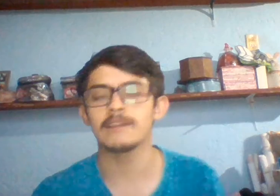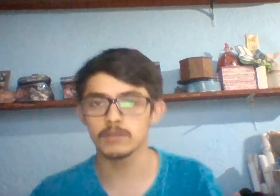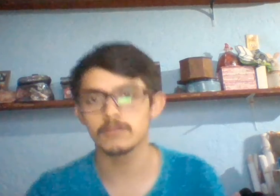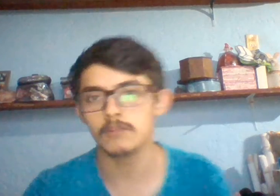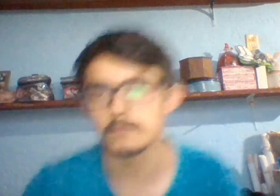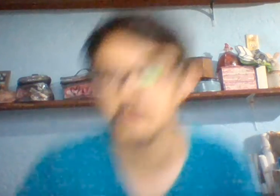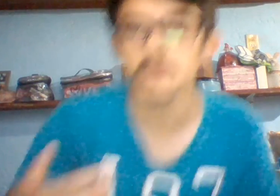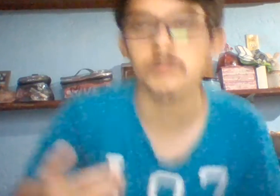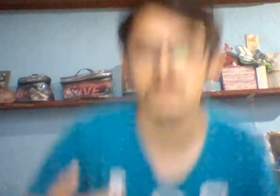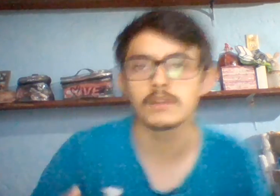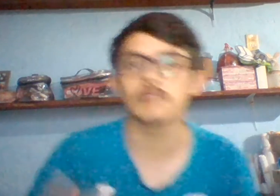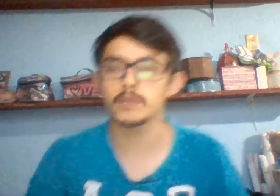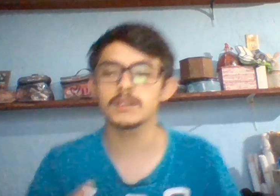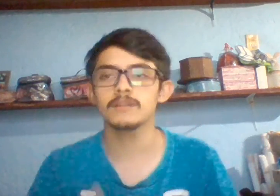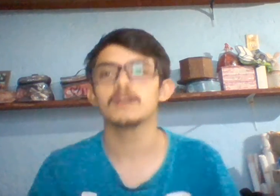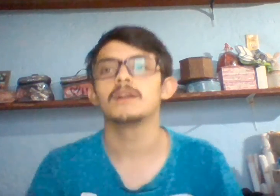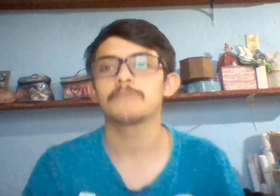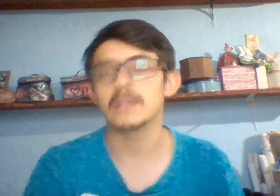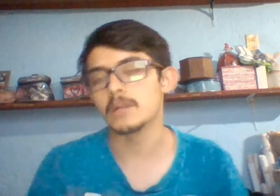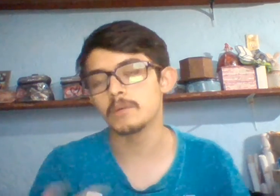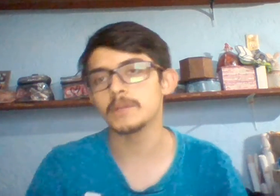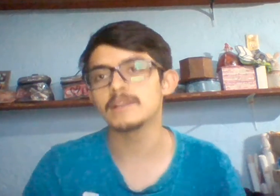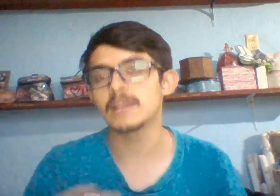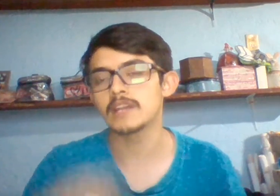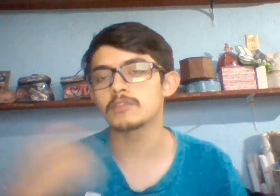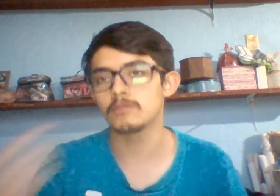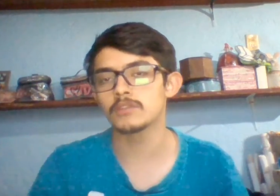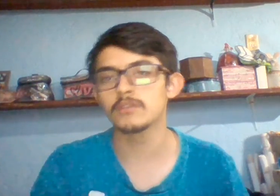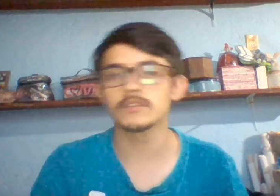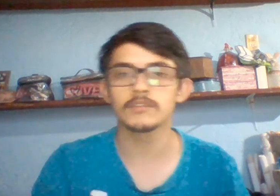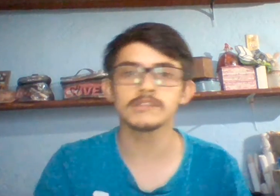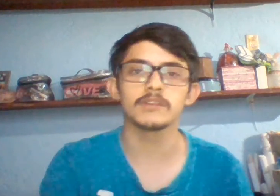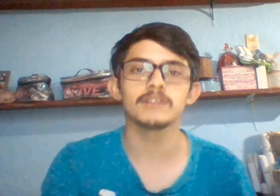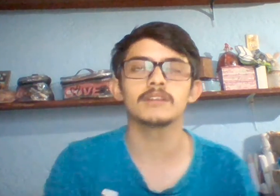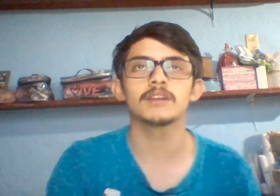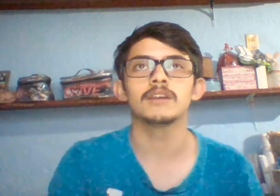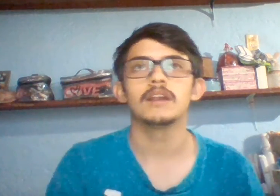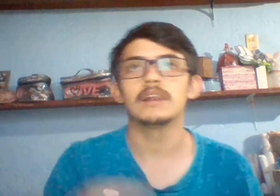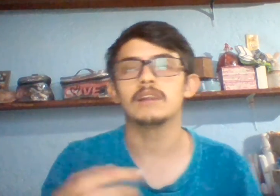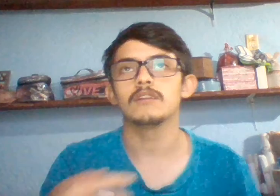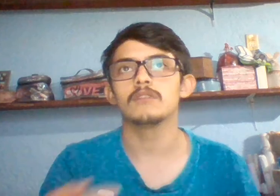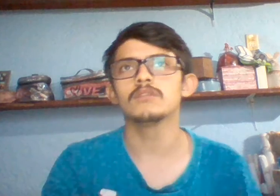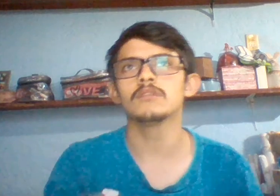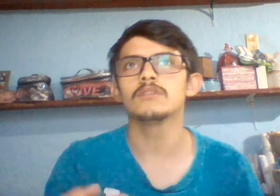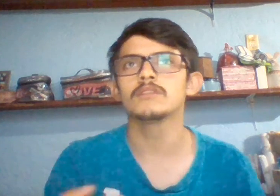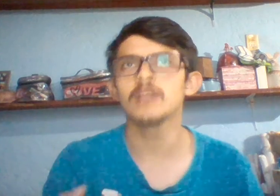bueno, por ejemplo en las bobinas, que la bobina es el que actúa todo, entonces se podría decir que, bueno, no, sí, la